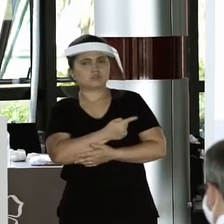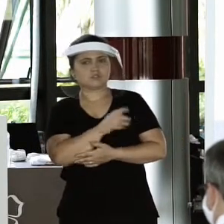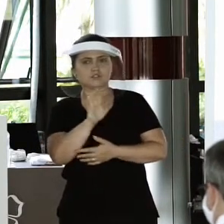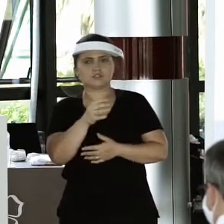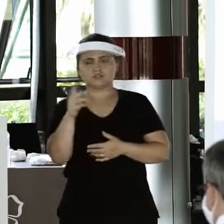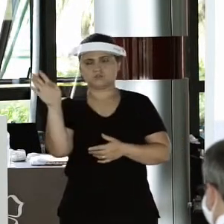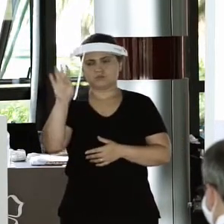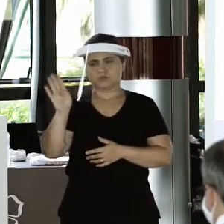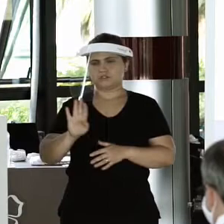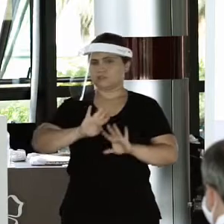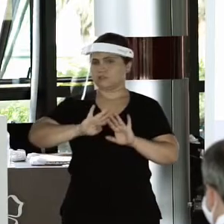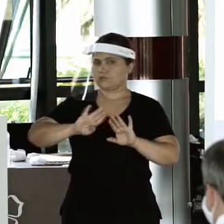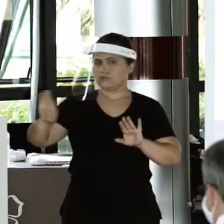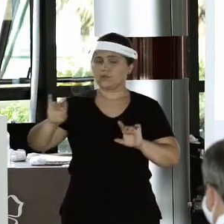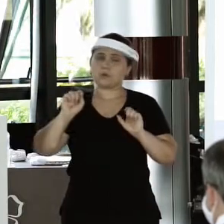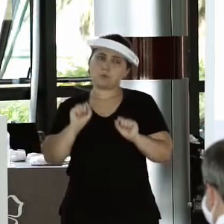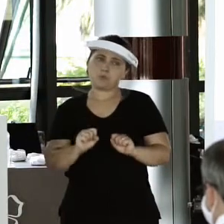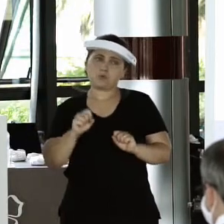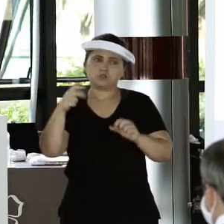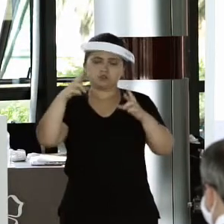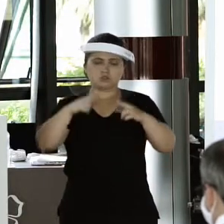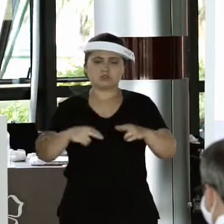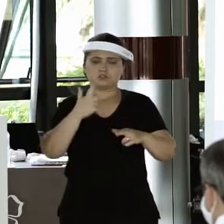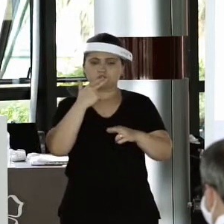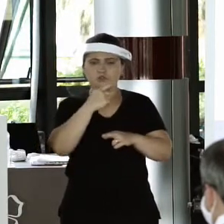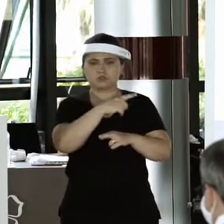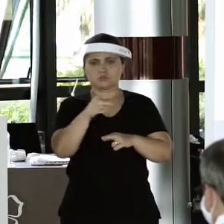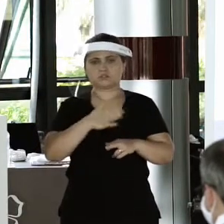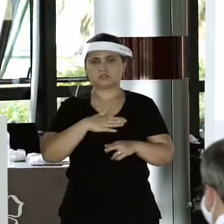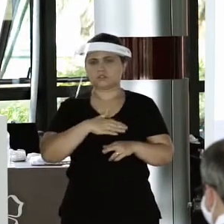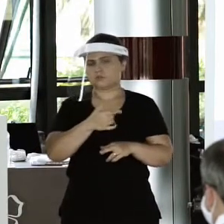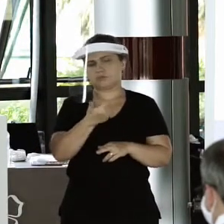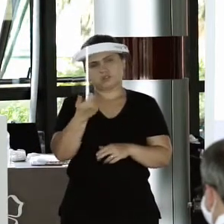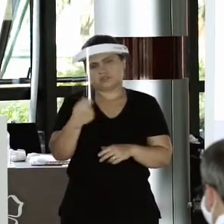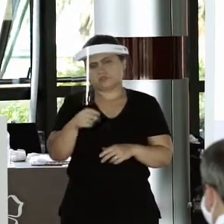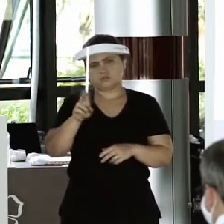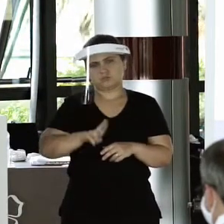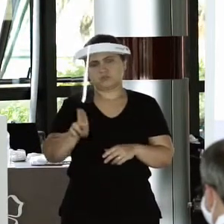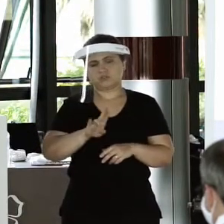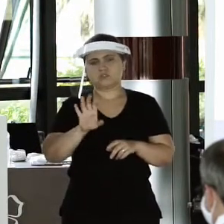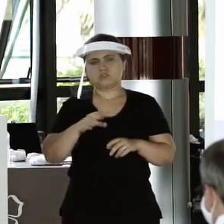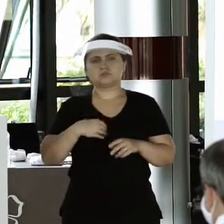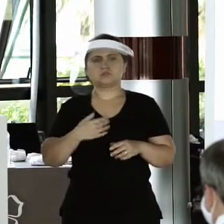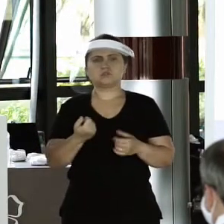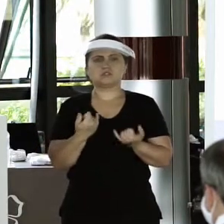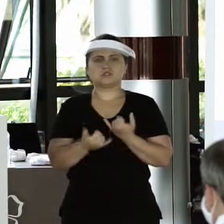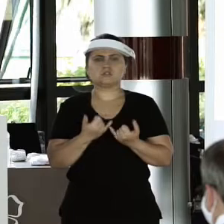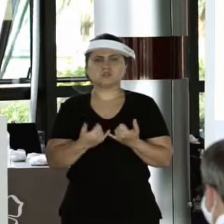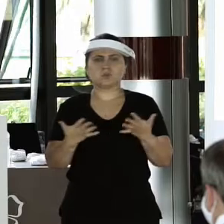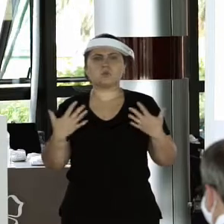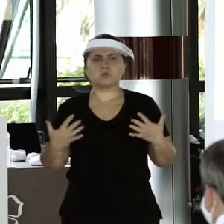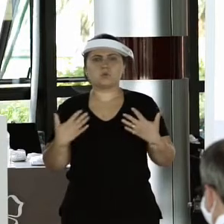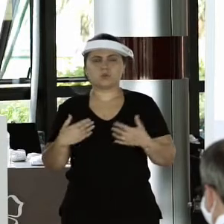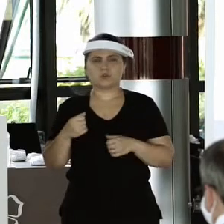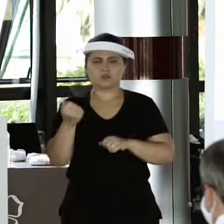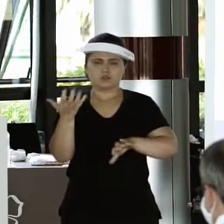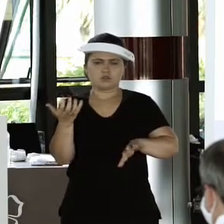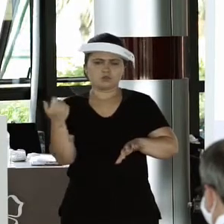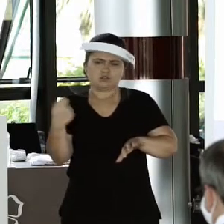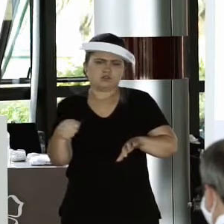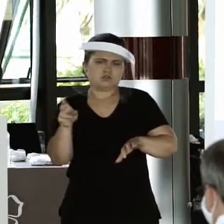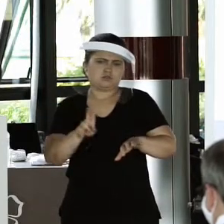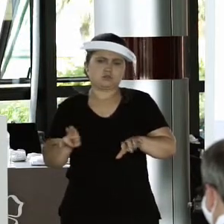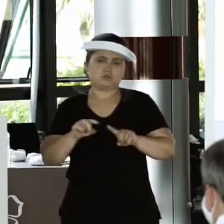Isso não é no Brasil. Poderia ser aqui na região de vocês. Na minha a gente não utiliza isso. Aquecedores. Em Brasília a gente não utiliza